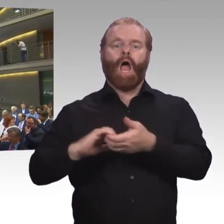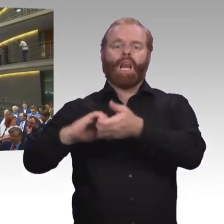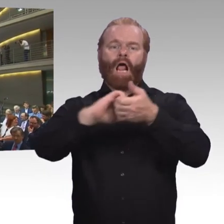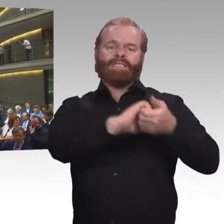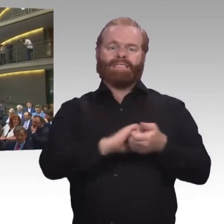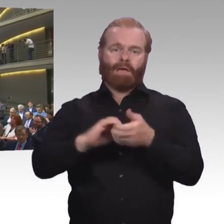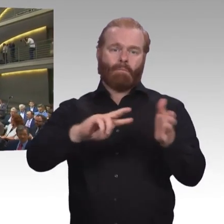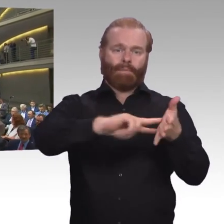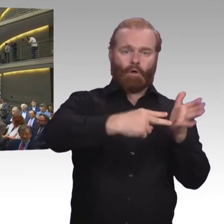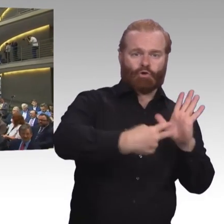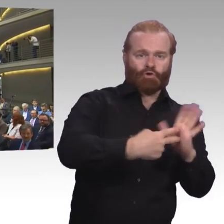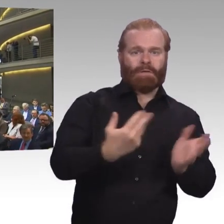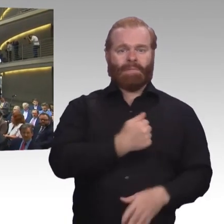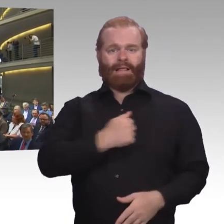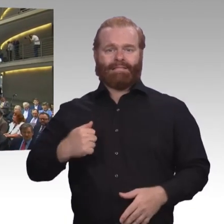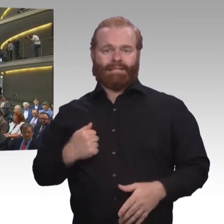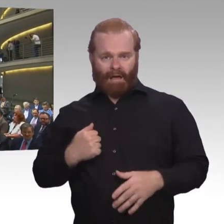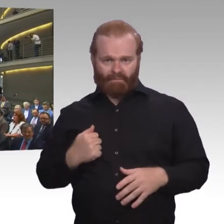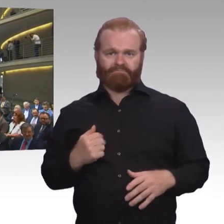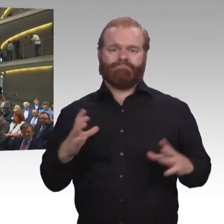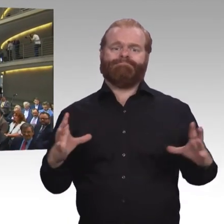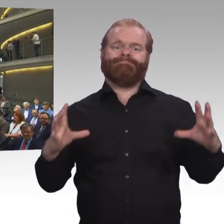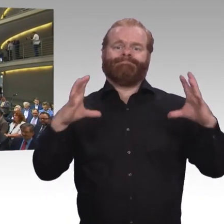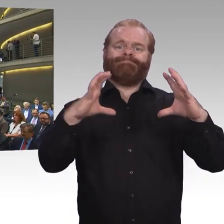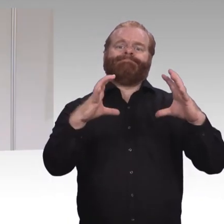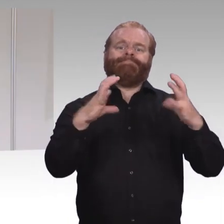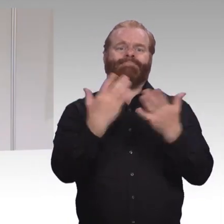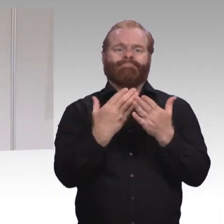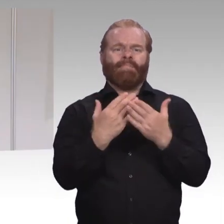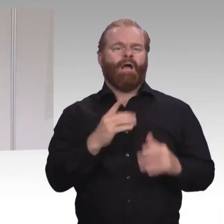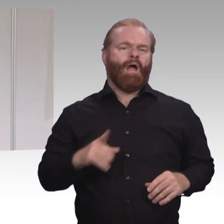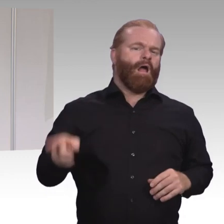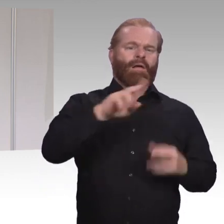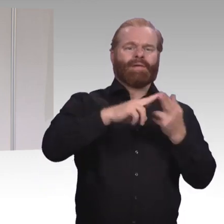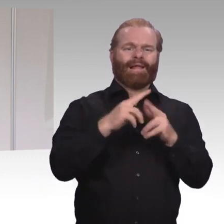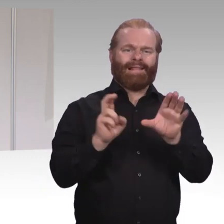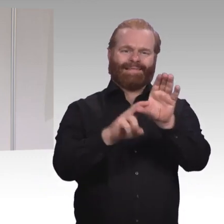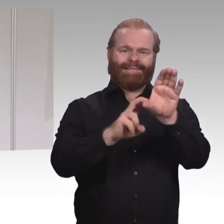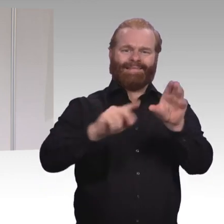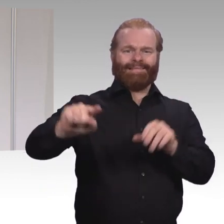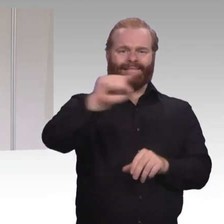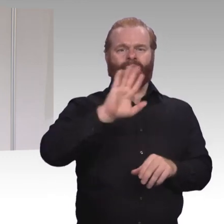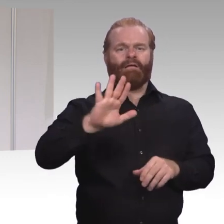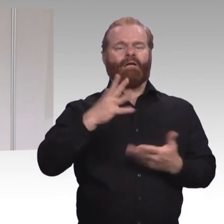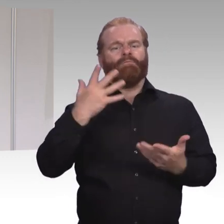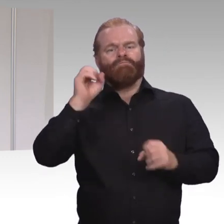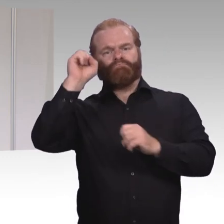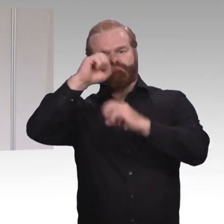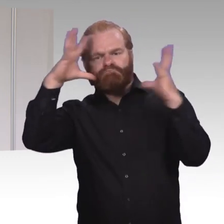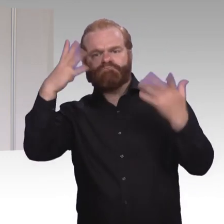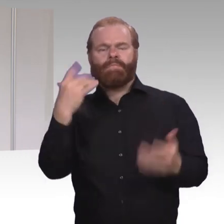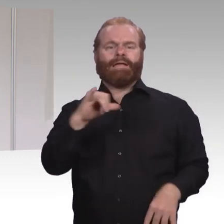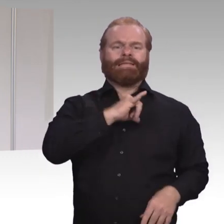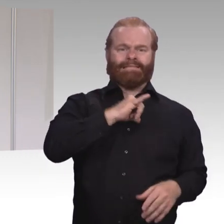politischen Überzeugungen binden uns dabei zusammen. Und genau dieses Band unterscheidet uns von